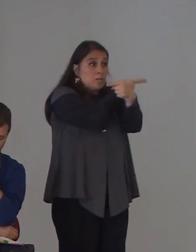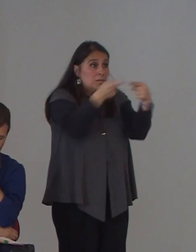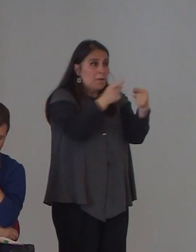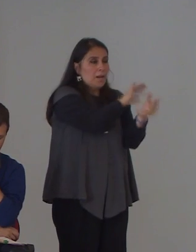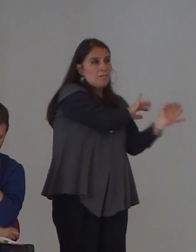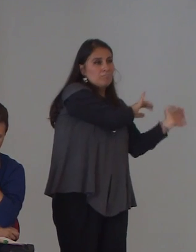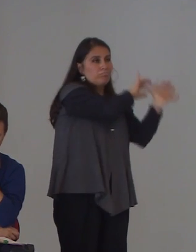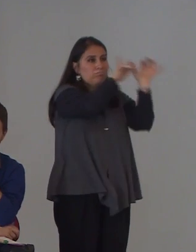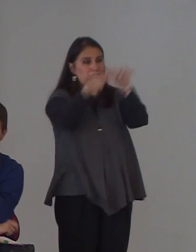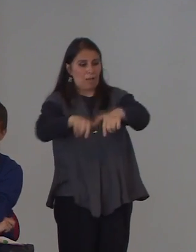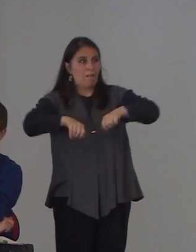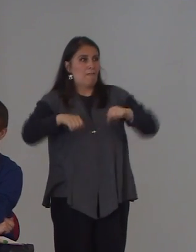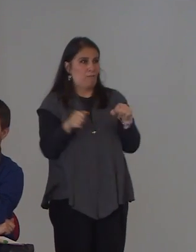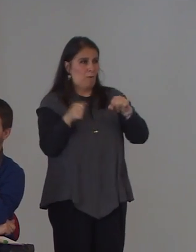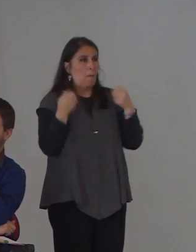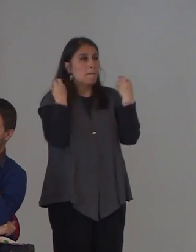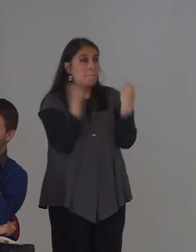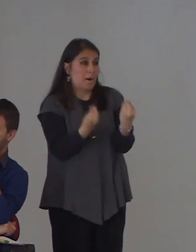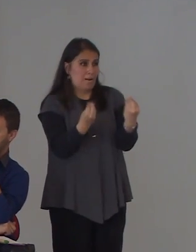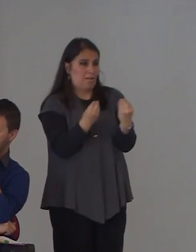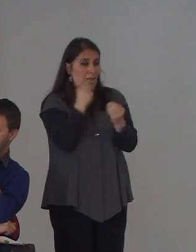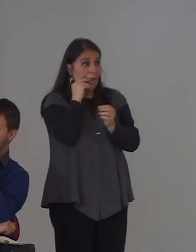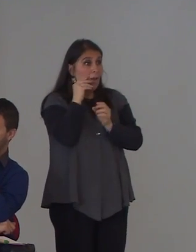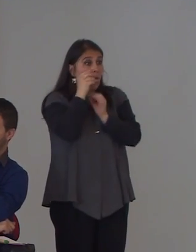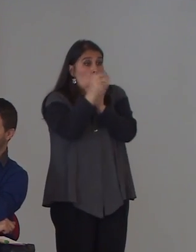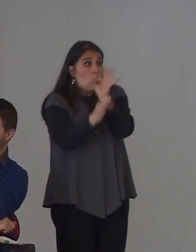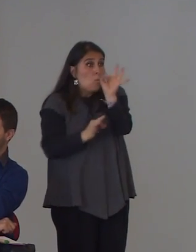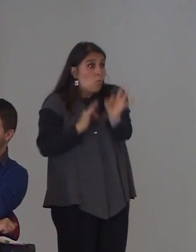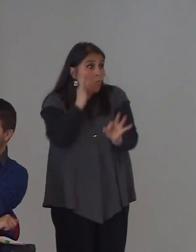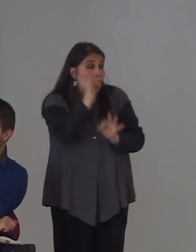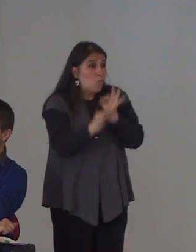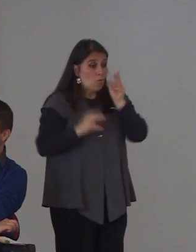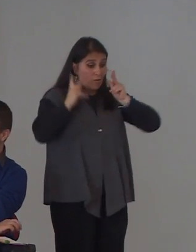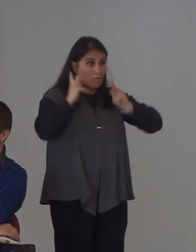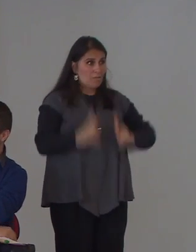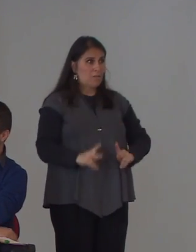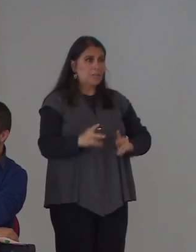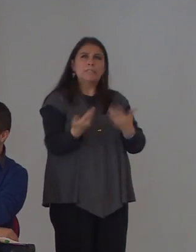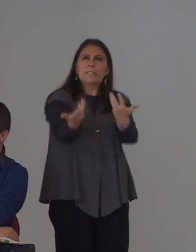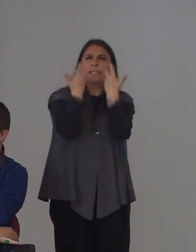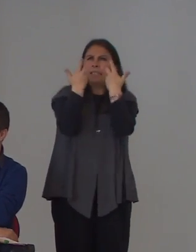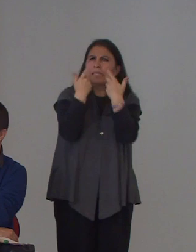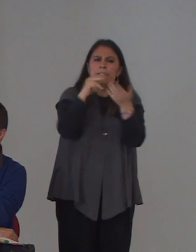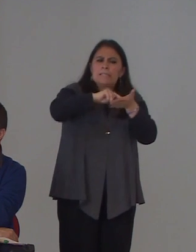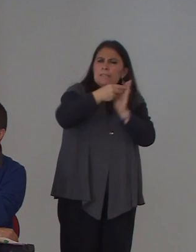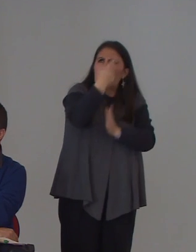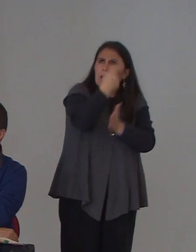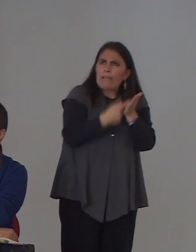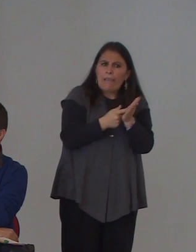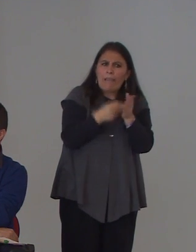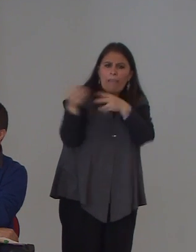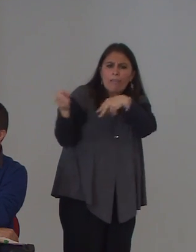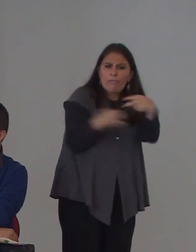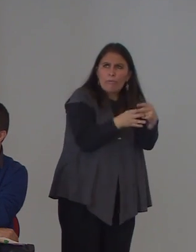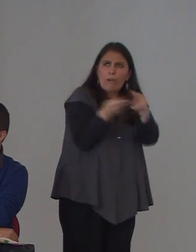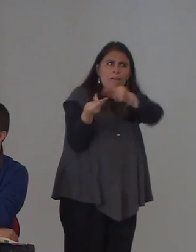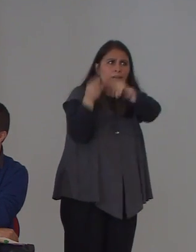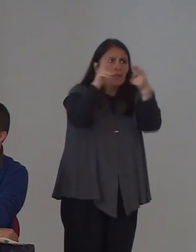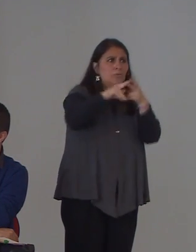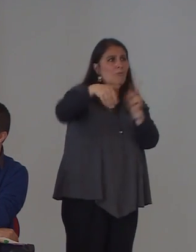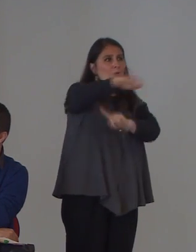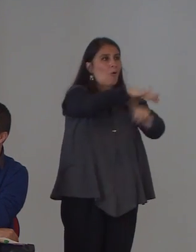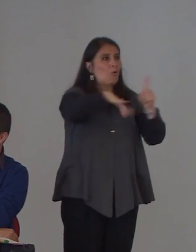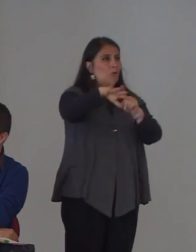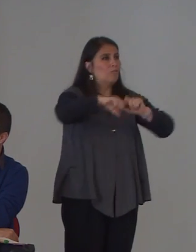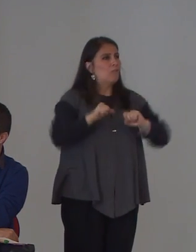que las maestras, las cuidadoras, pues nos enseñen qué es eso de educar en un contexto como el de Bogotá,